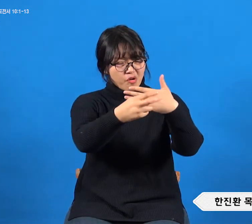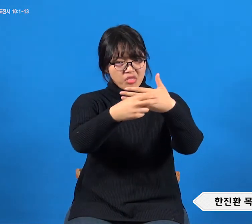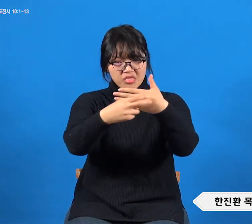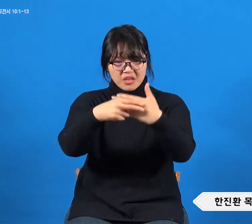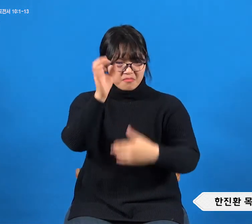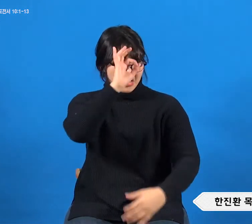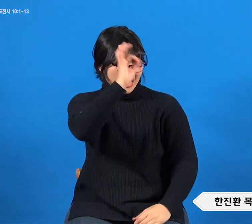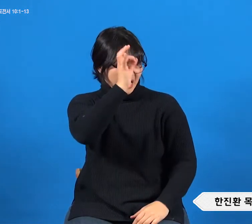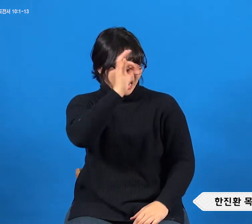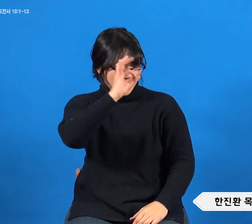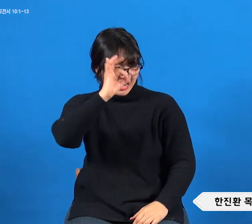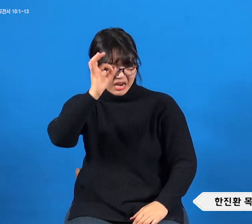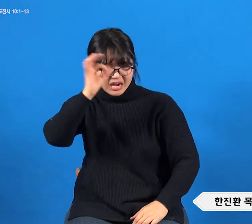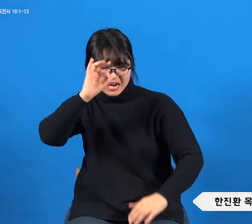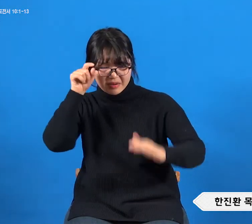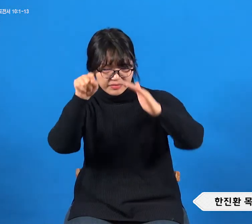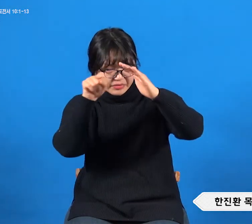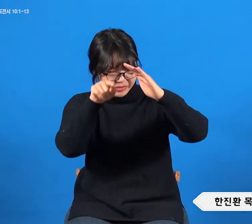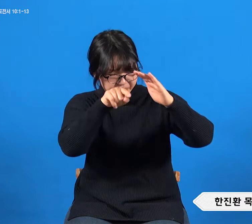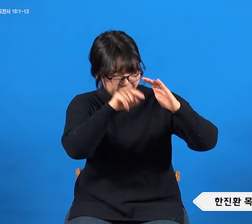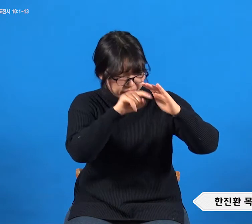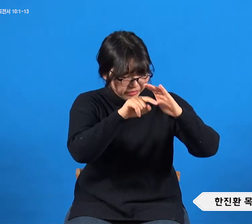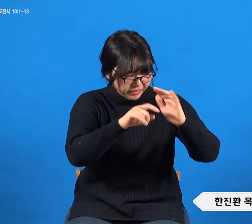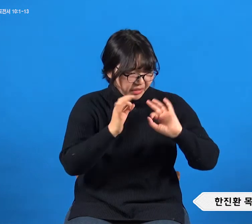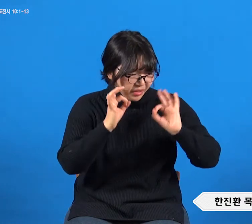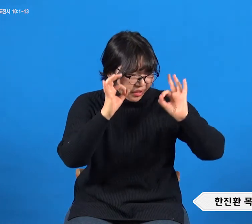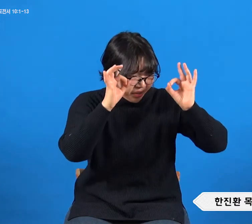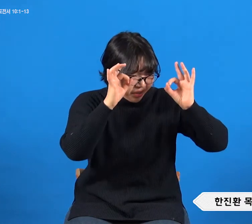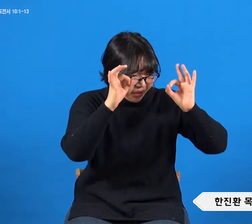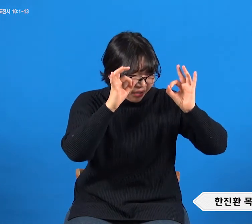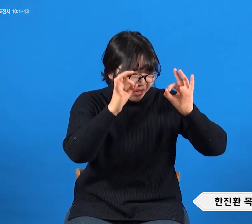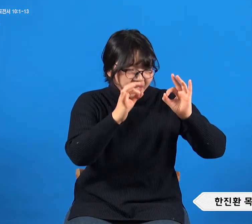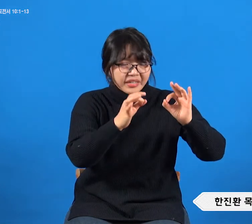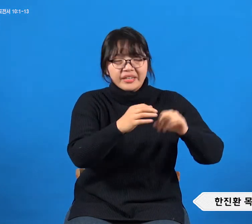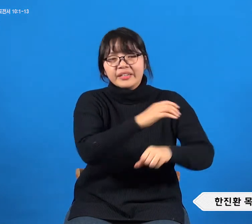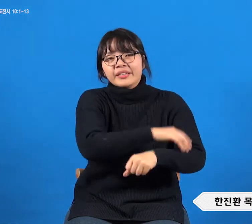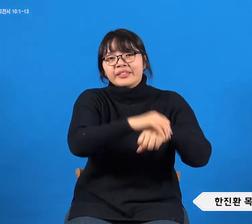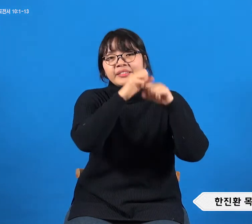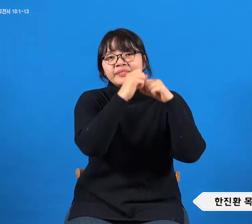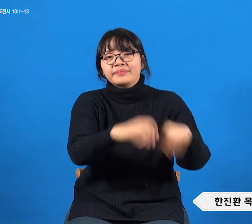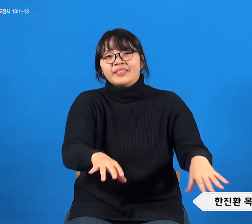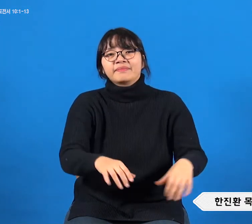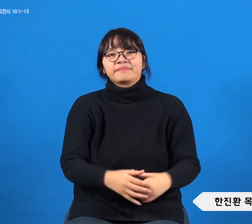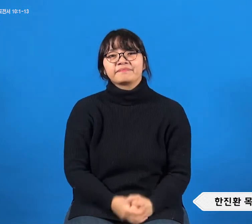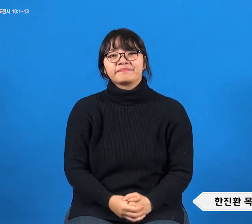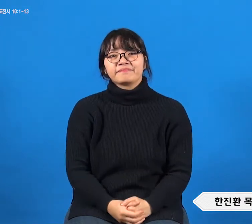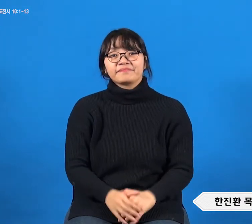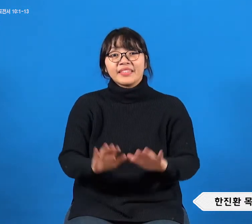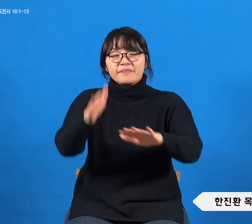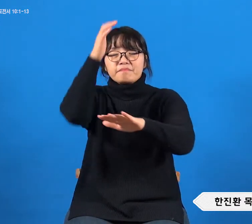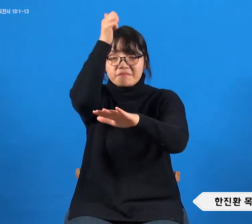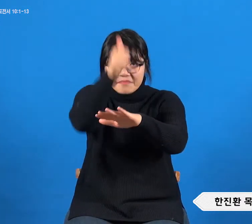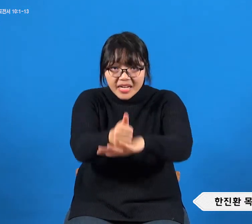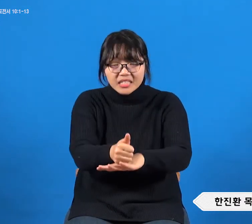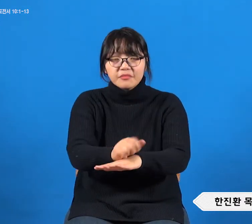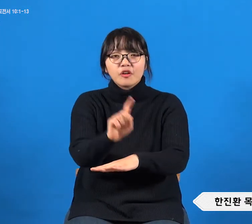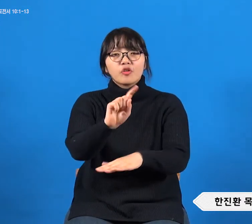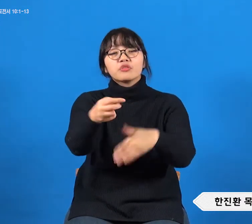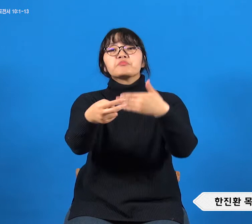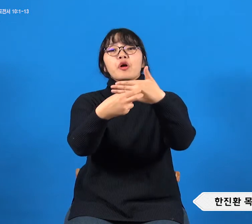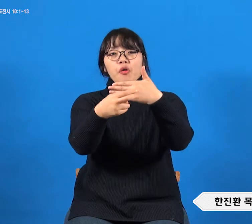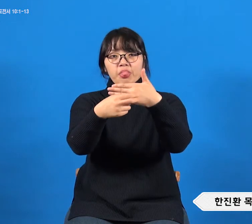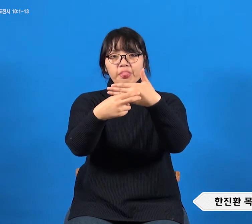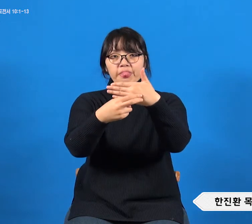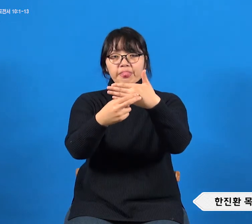병원이라는 병원은 다 찾아다니면서 처방을 해보았지만은 아무 소용이 없었습니다. 마지막으로 어떤